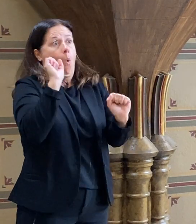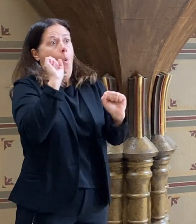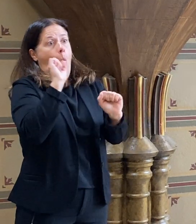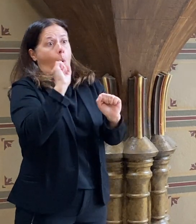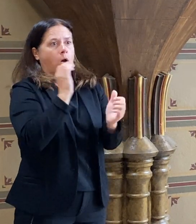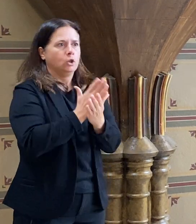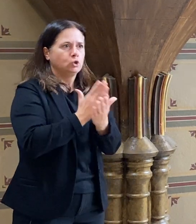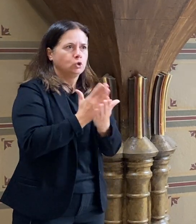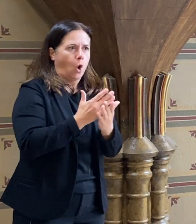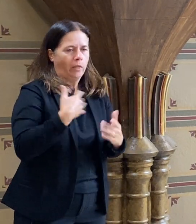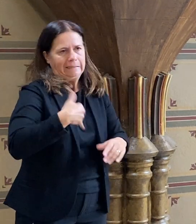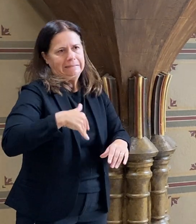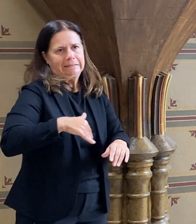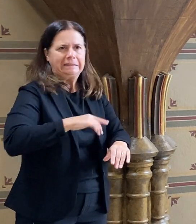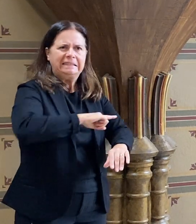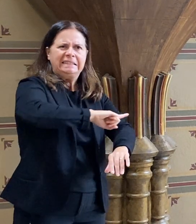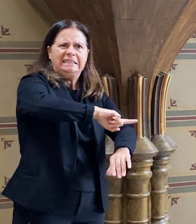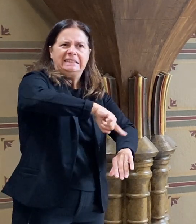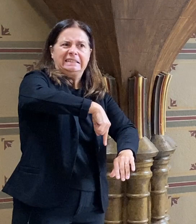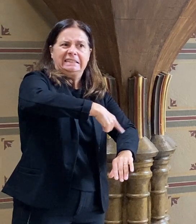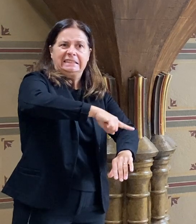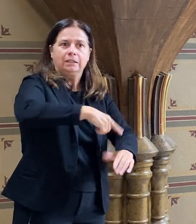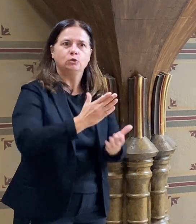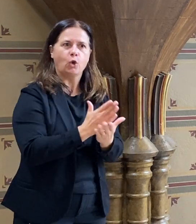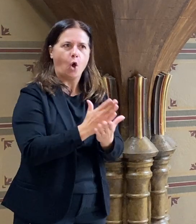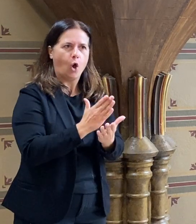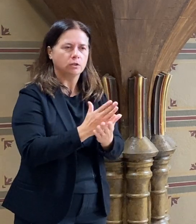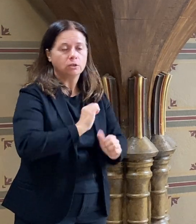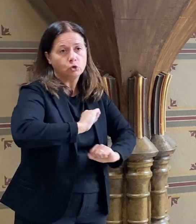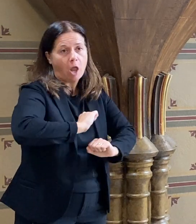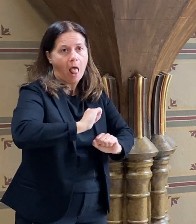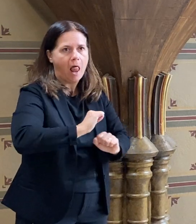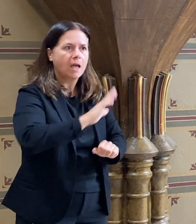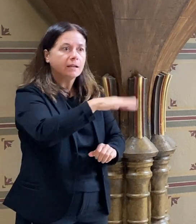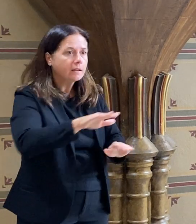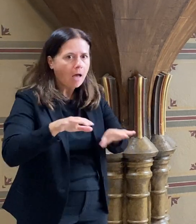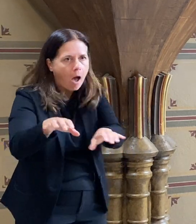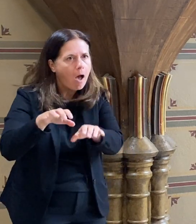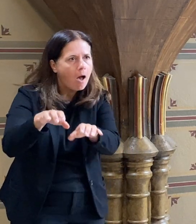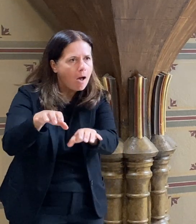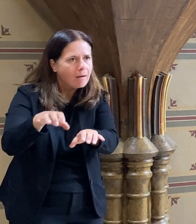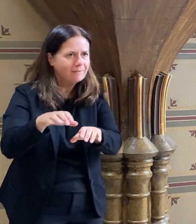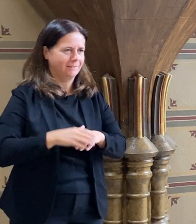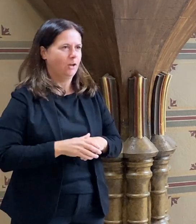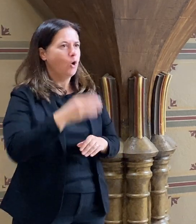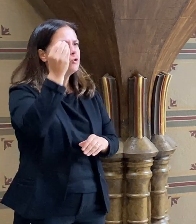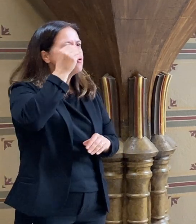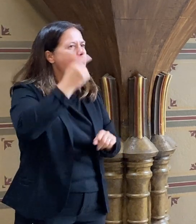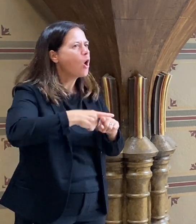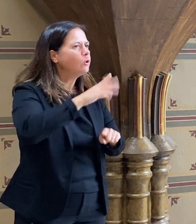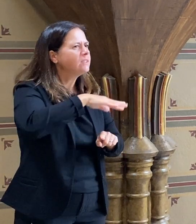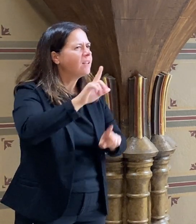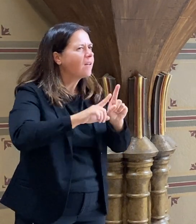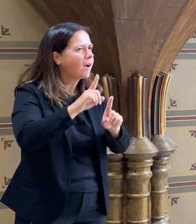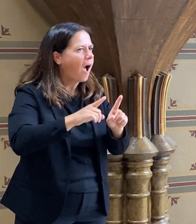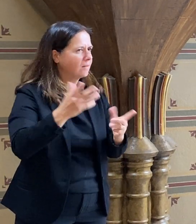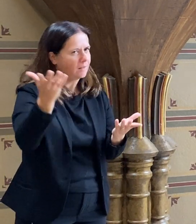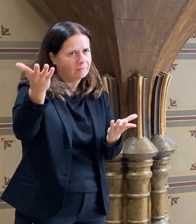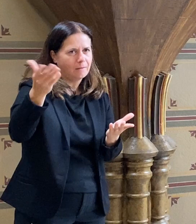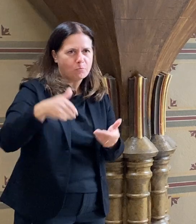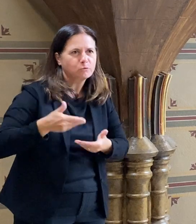dass schon entscheidende Minuten verstrichen sind. Also schnell Kinder aufwecken, die Schule und der Kindergarten